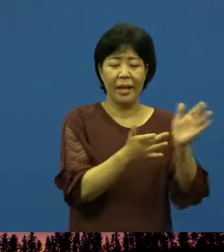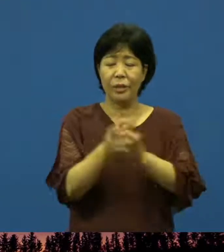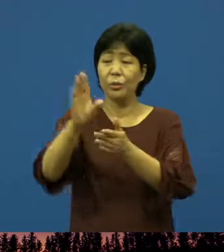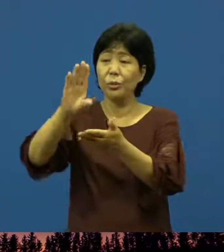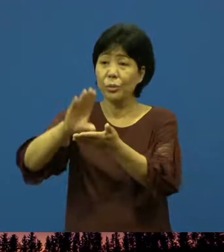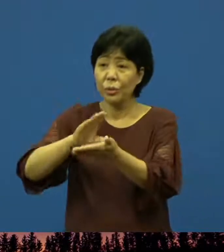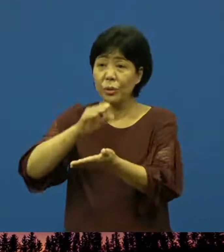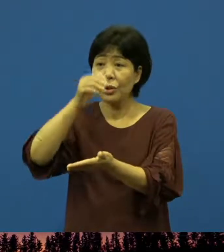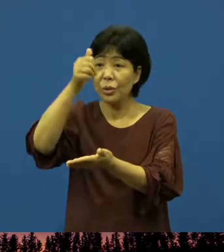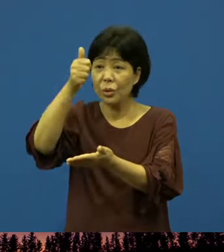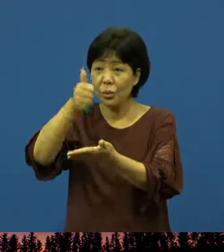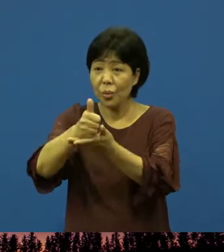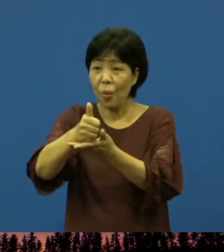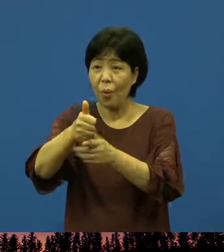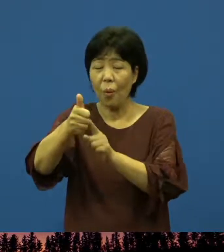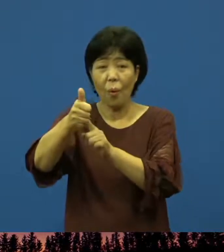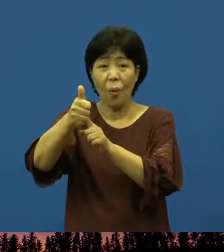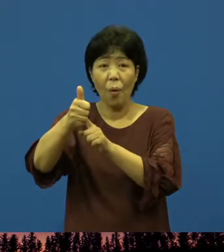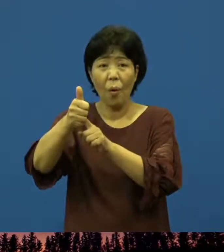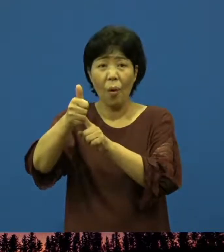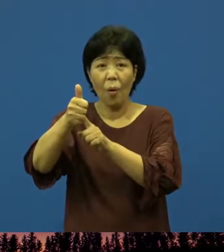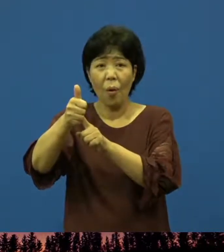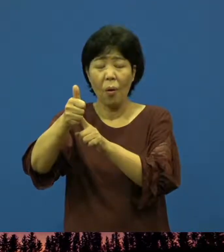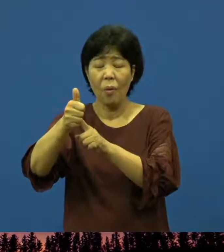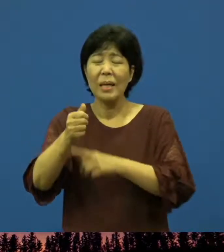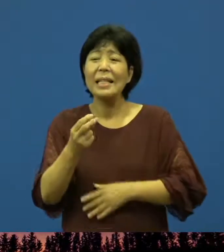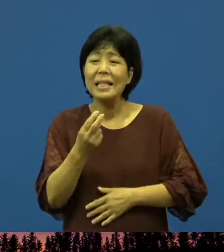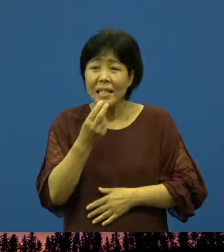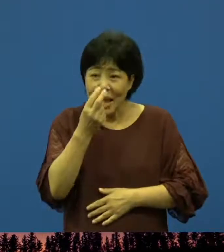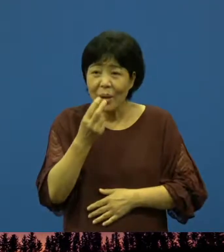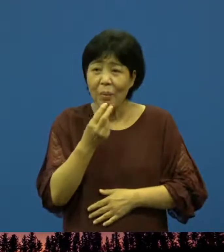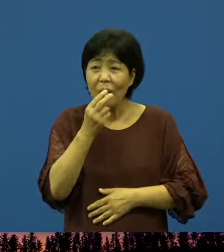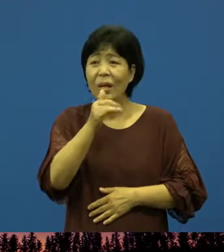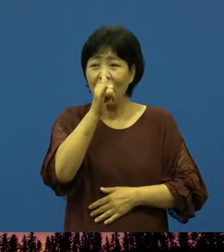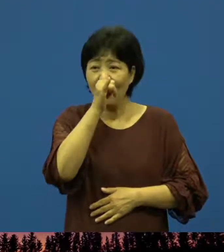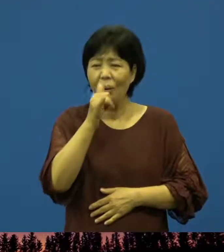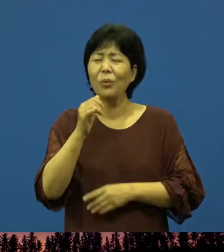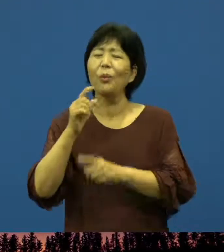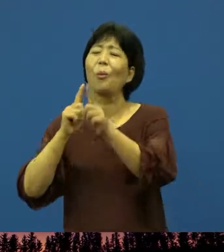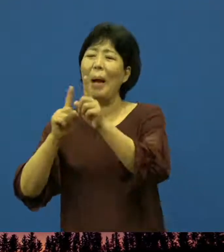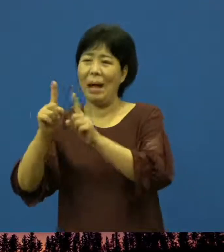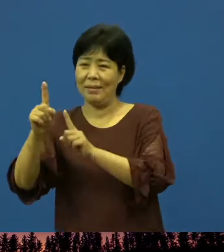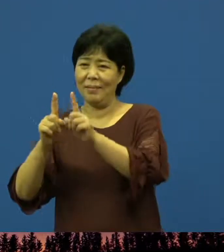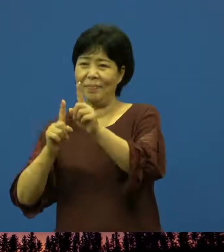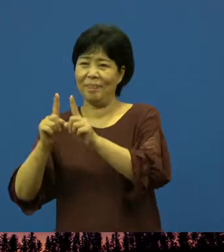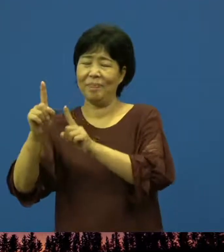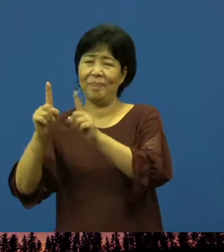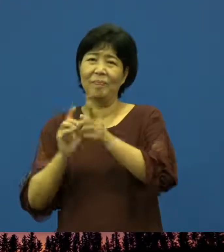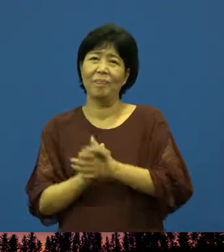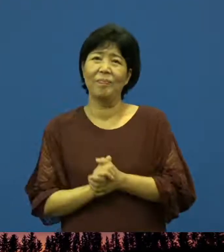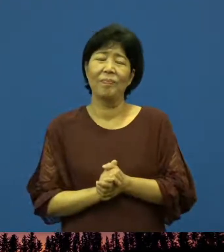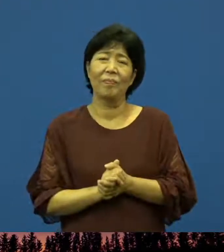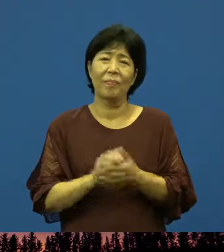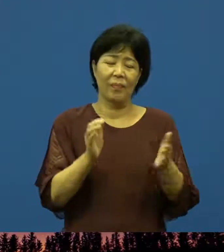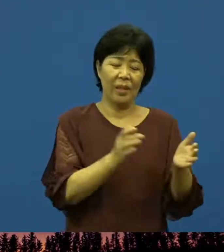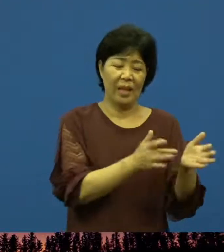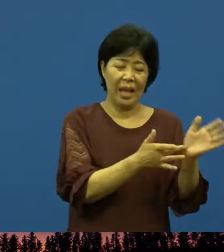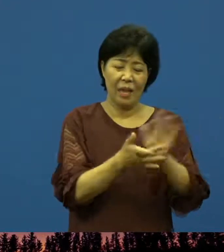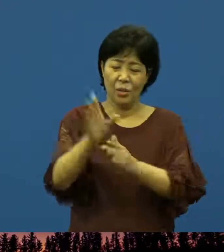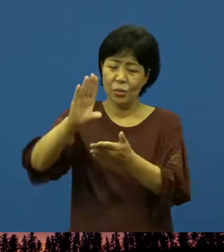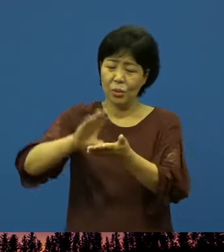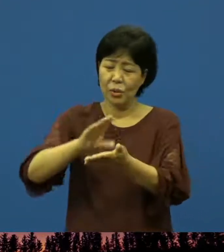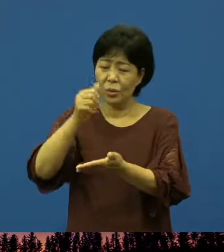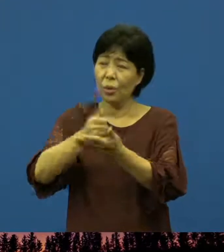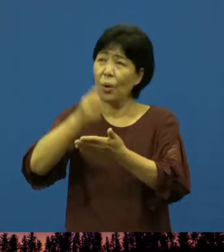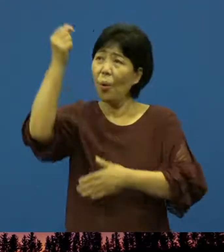그게 뭐냐면 생명과 말씀이라는 두 단어예요. 두 단어는 매우 중요한 주제입니다. 예수 그리스도가 어떻게